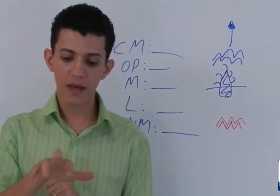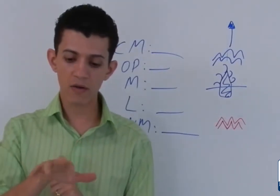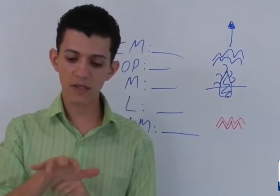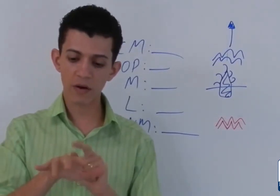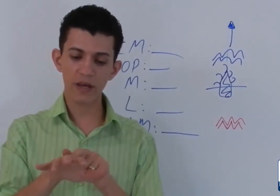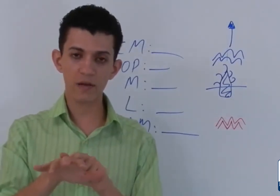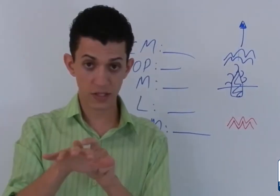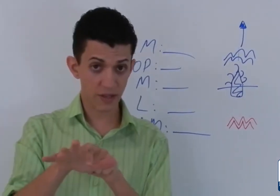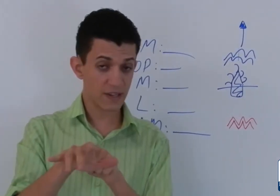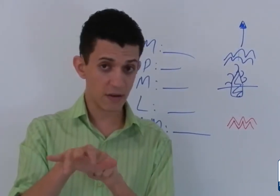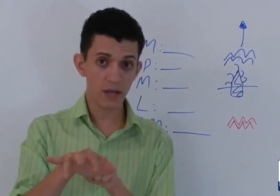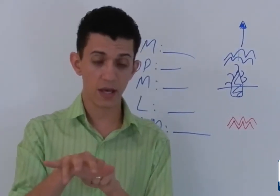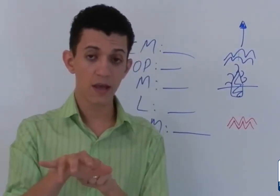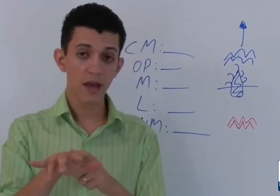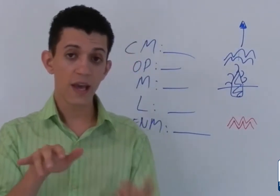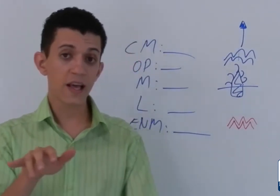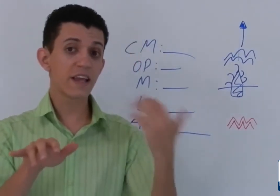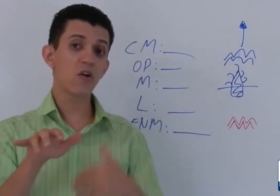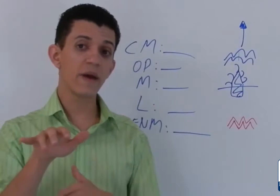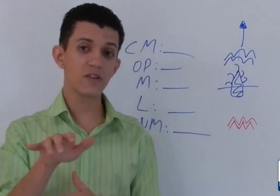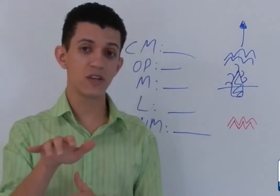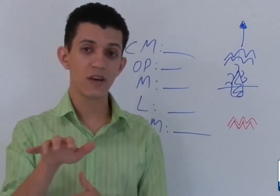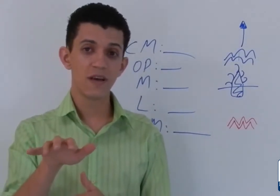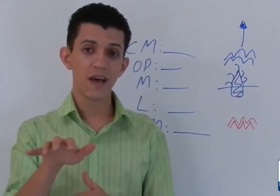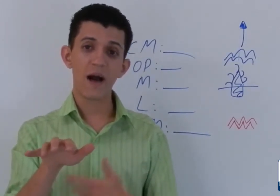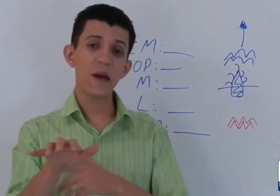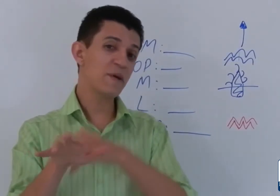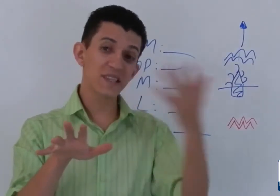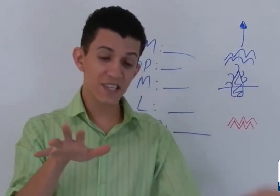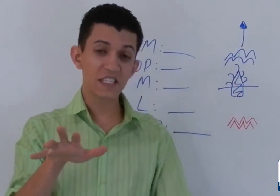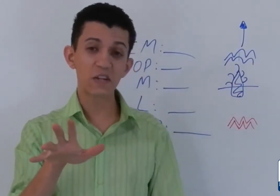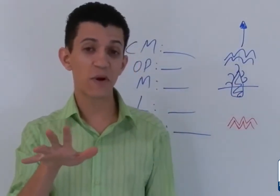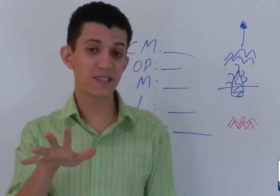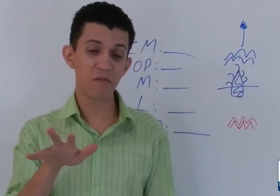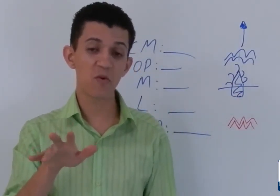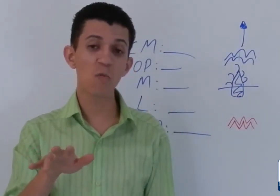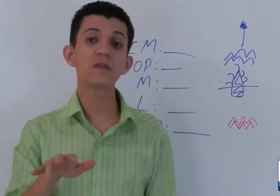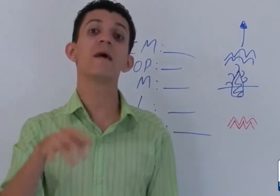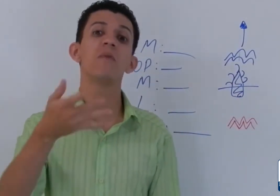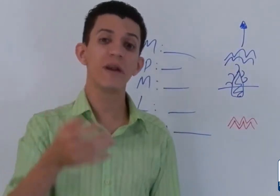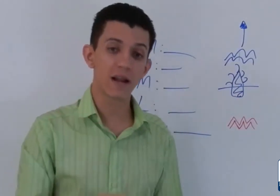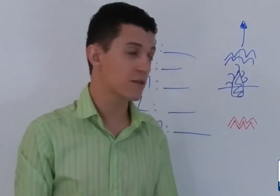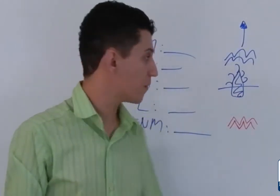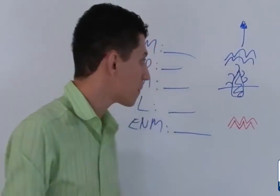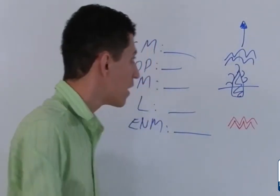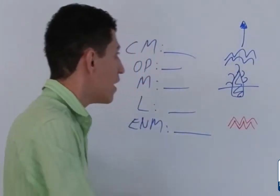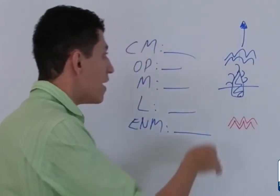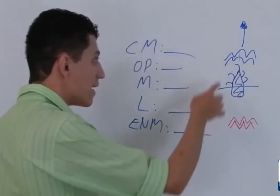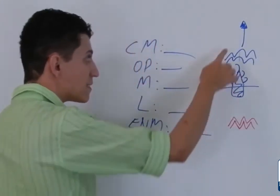que é o sinal que a gente está fazendo aqui. E que anteriormente, a minha amiga tinha escrito, por exemplo, como tamborilando. E essa